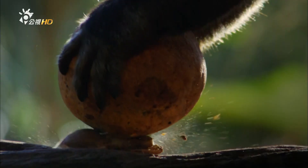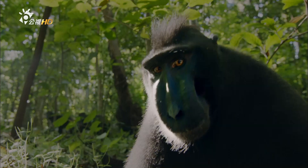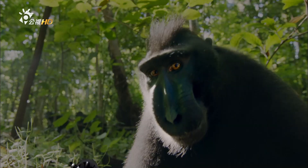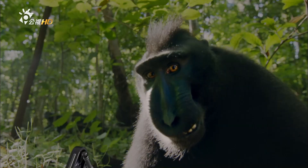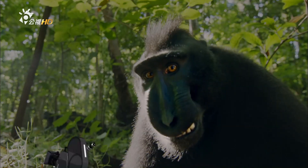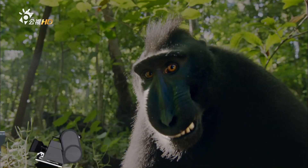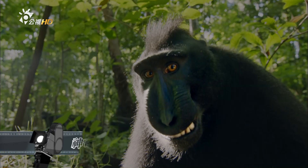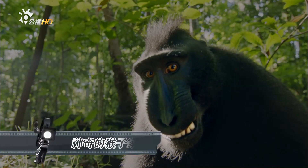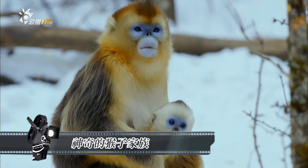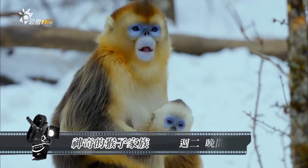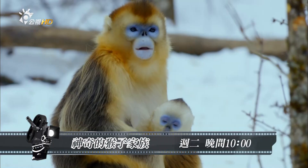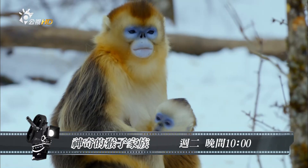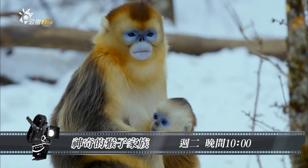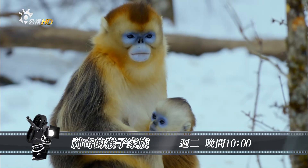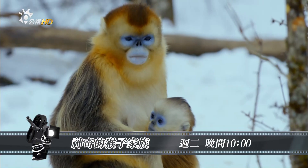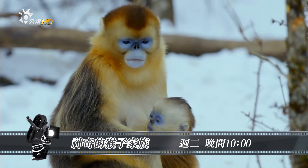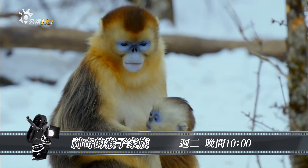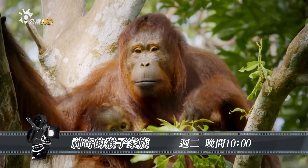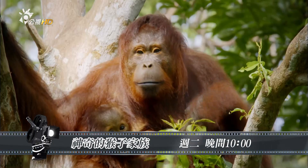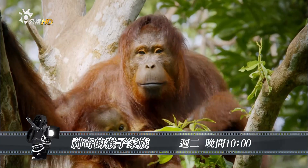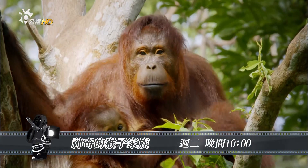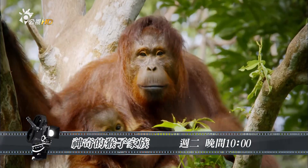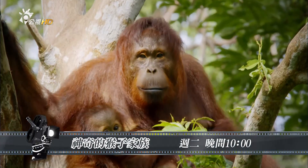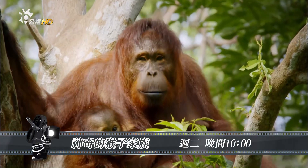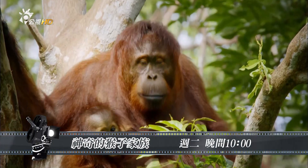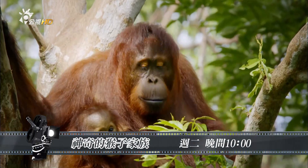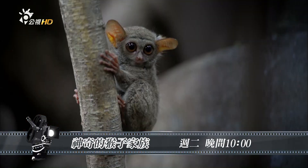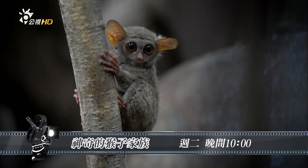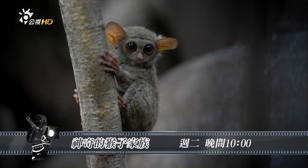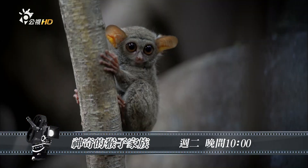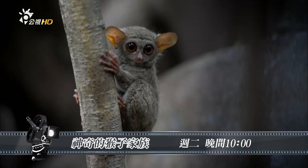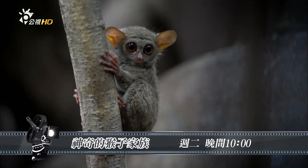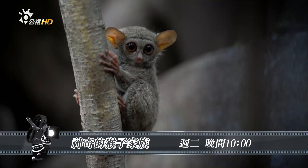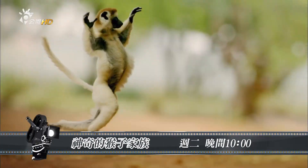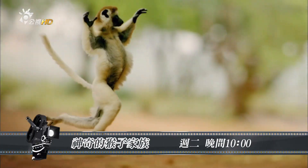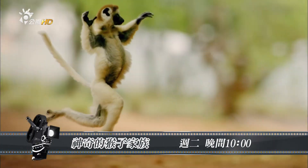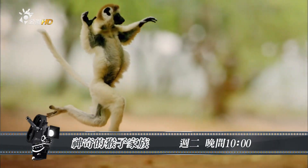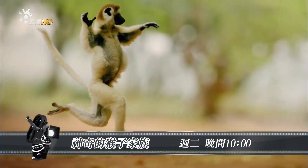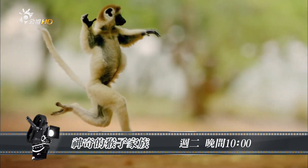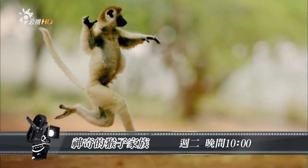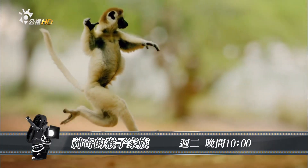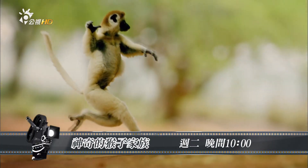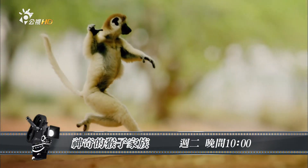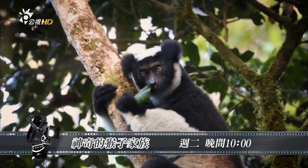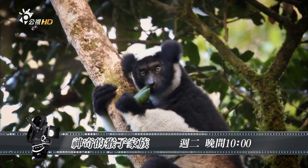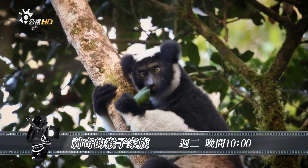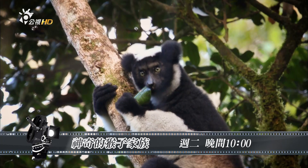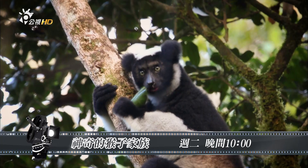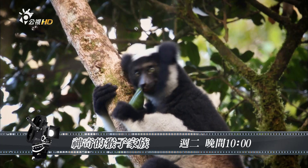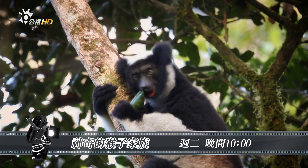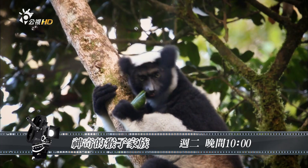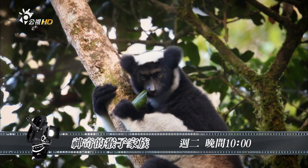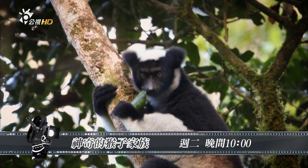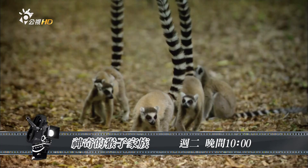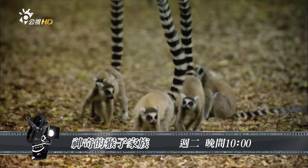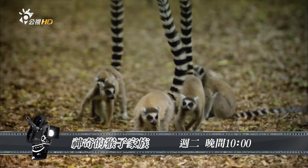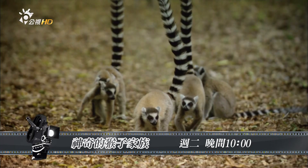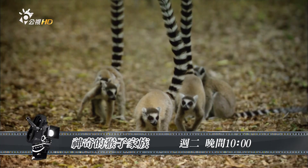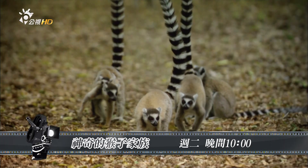他们是如何神奇的分类，有着怎么样奇妙的社会组织，彼此的关系又